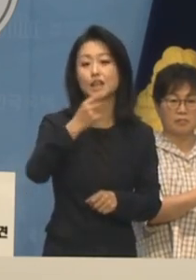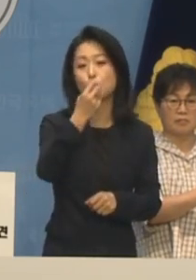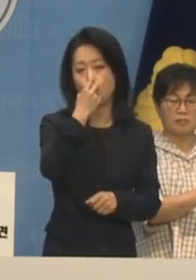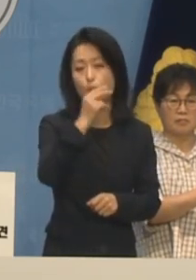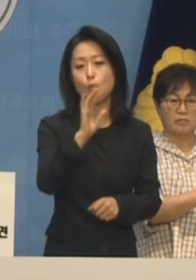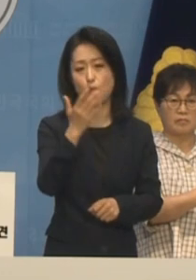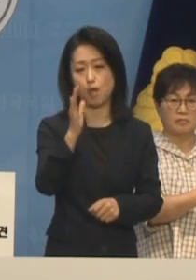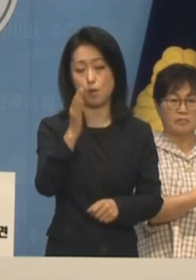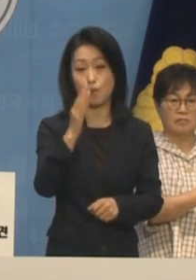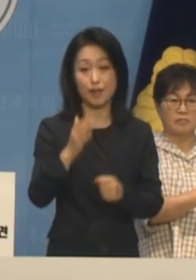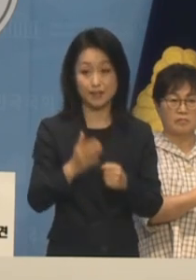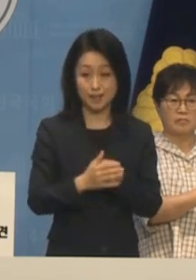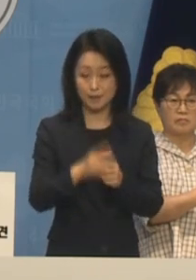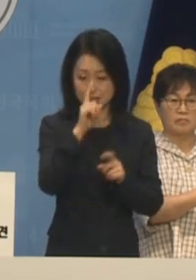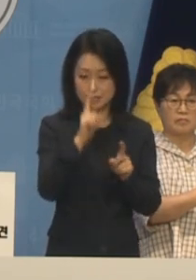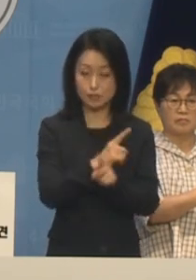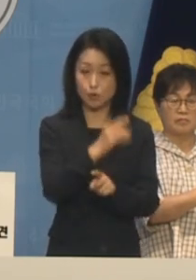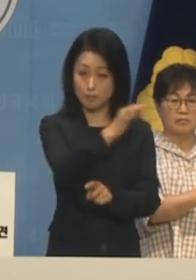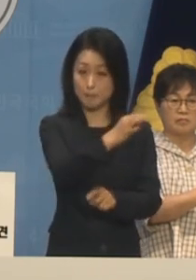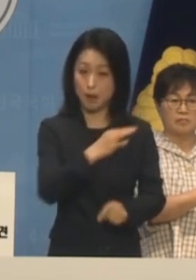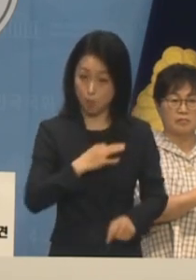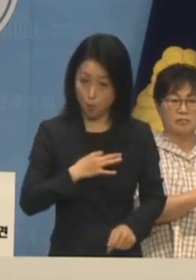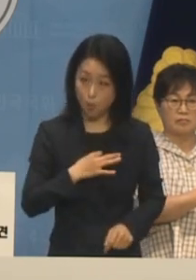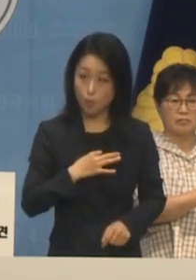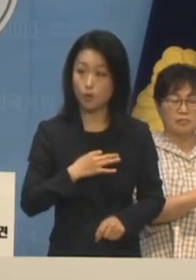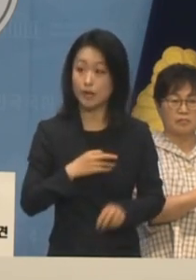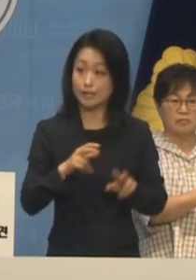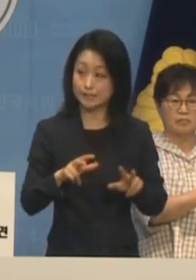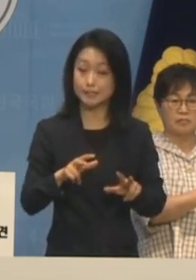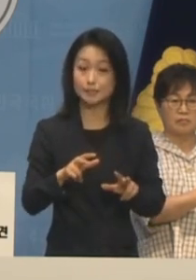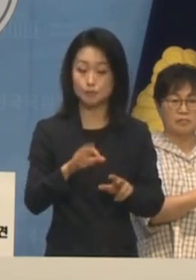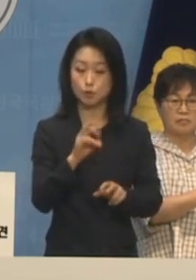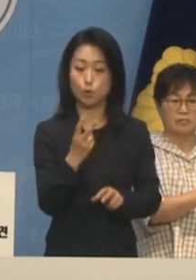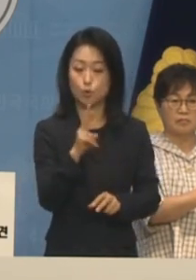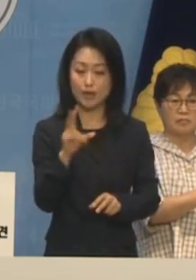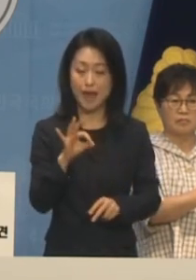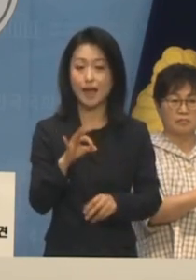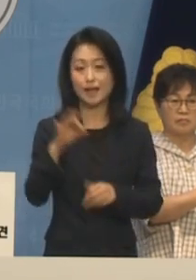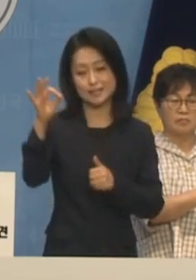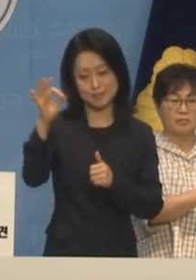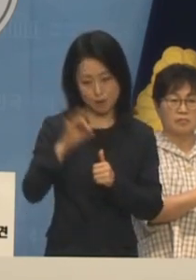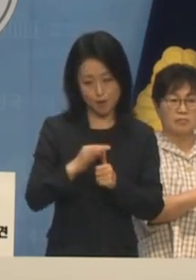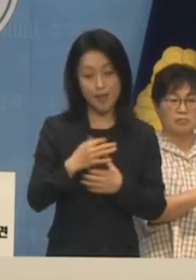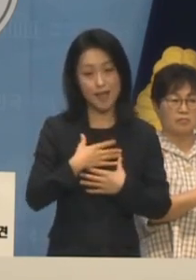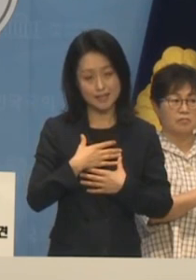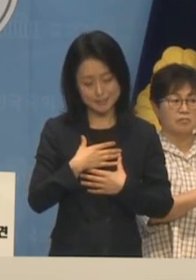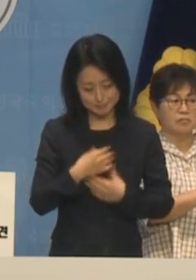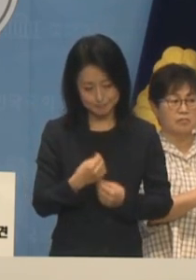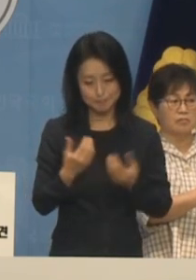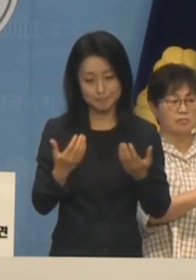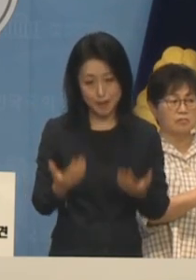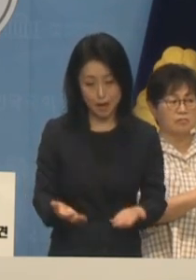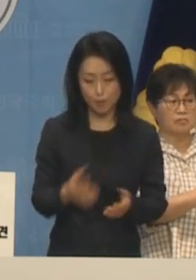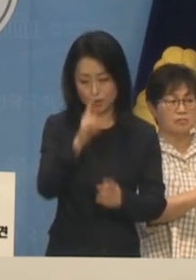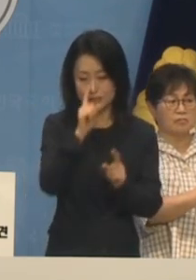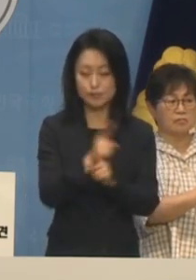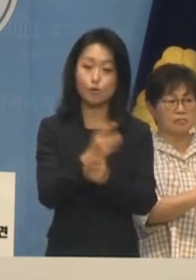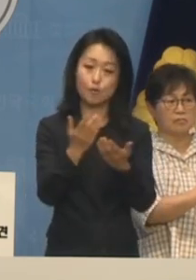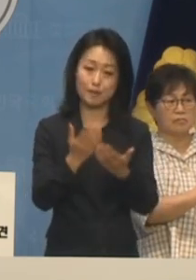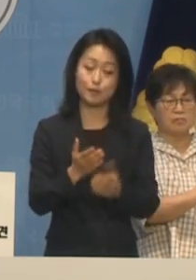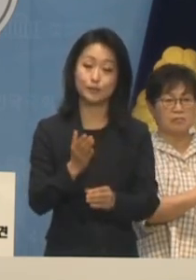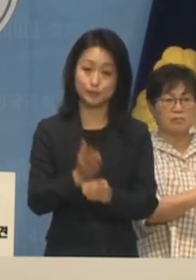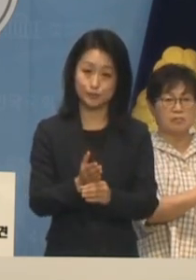했습니다. 그래서 치료비도 받고 지금 요양급여도 받아서 현재 안심하고 그 치료를 받고